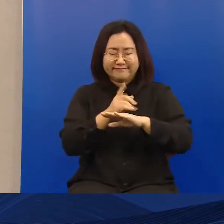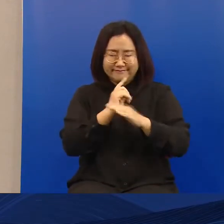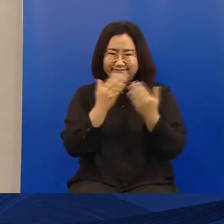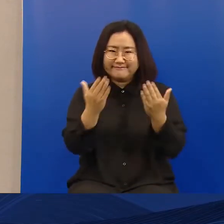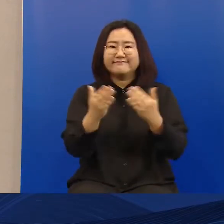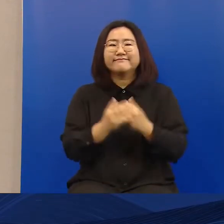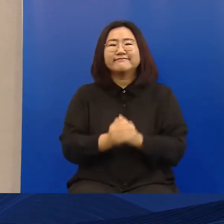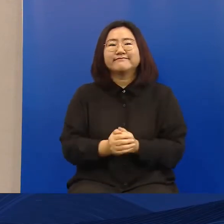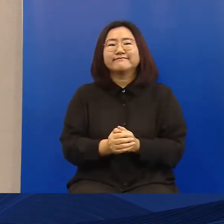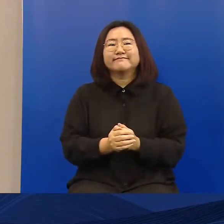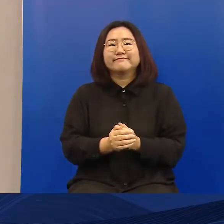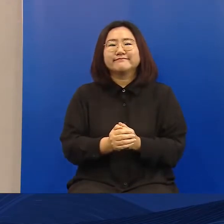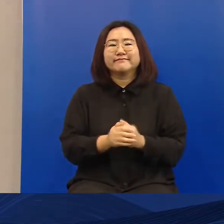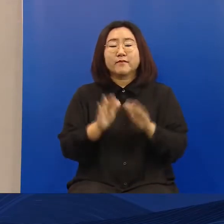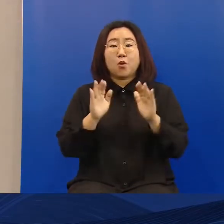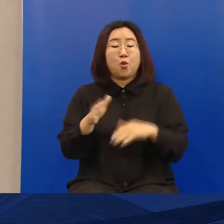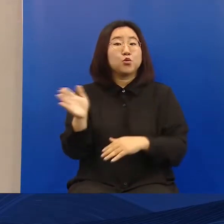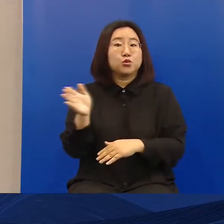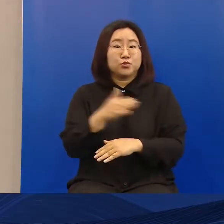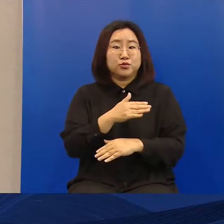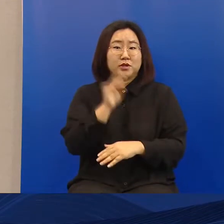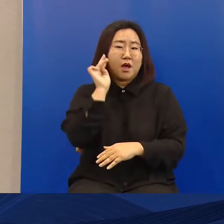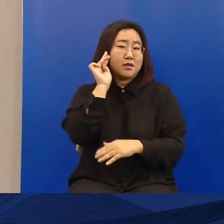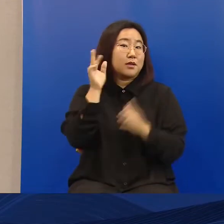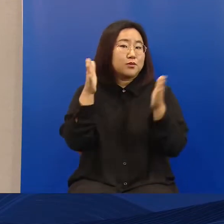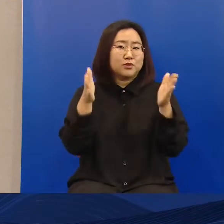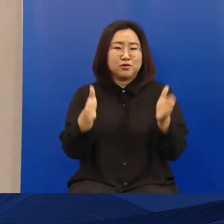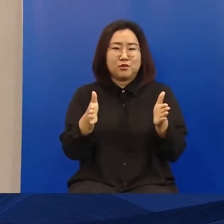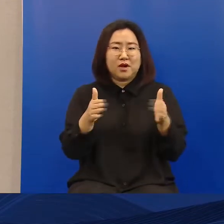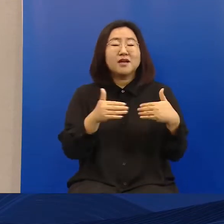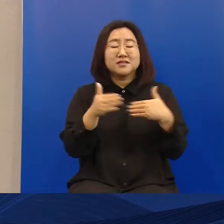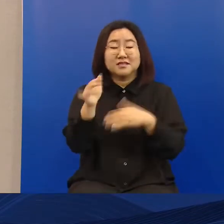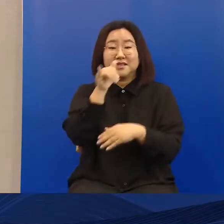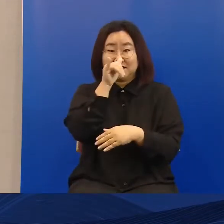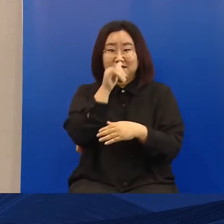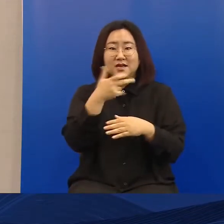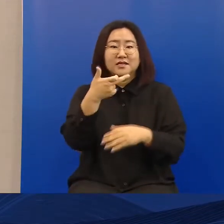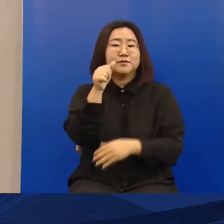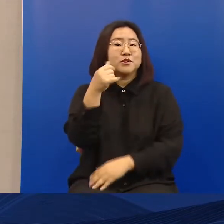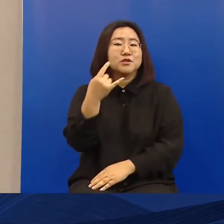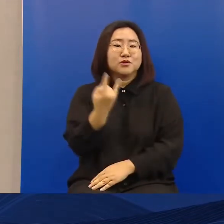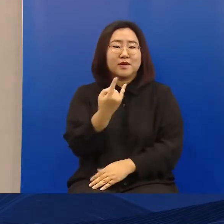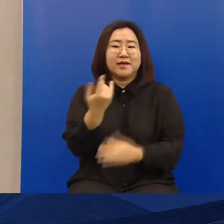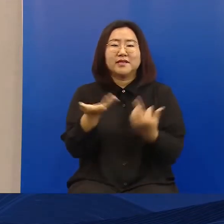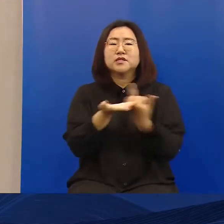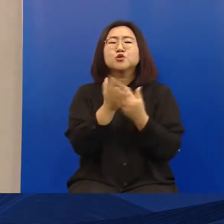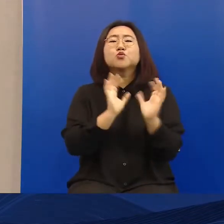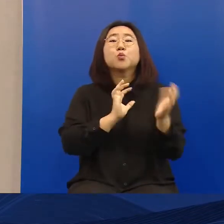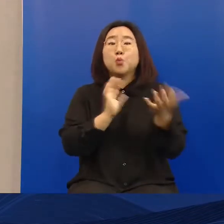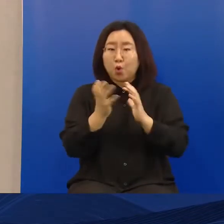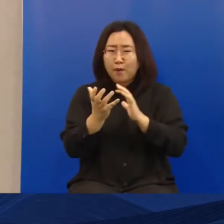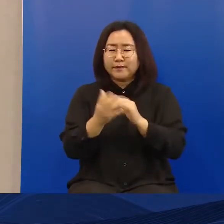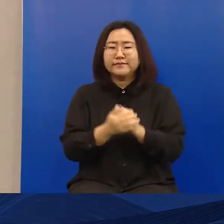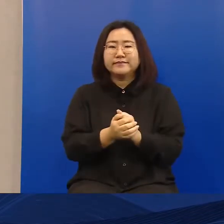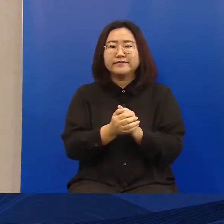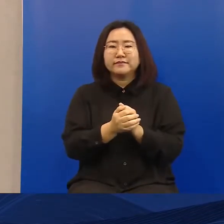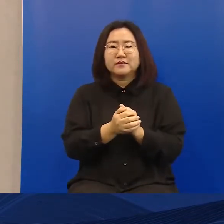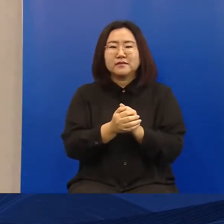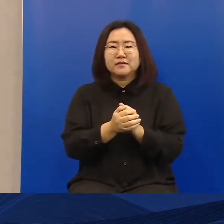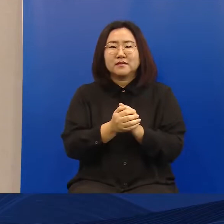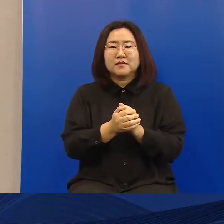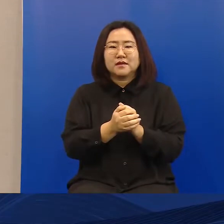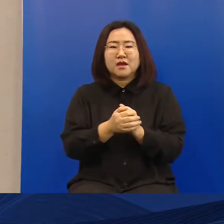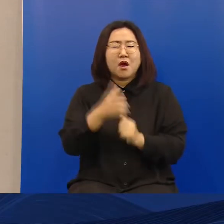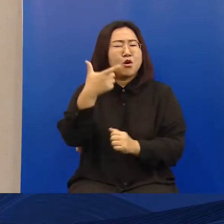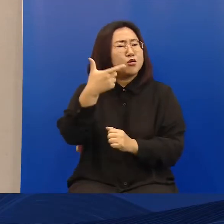인사를 드리겠습니다. 자, 오늘부터 3일간 진행이 되겠습니다. 제17회 제주 포럼에서는요,